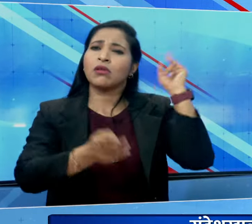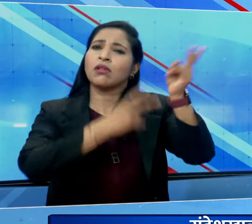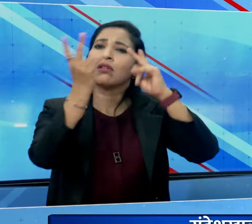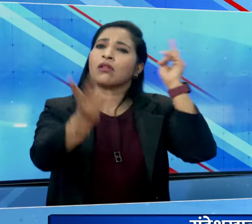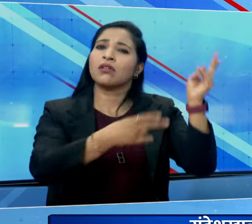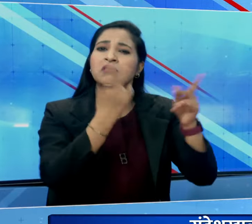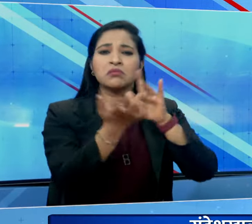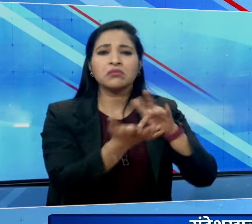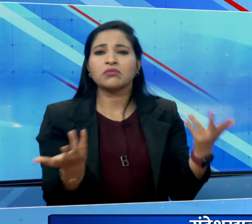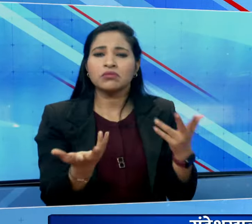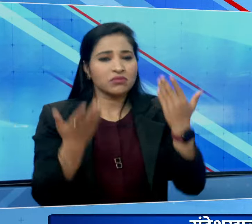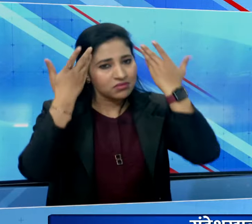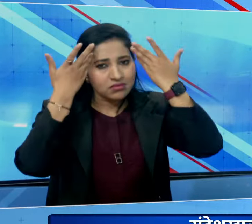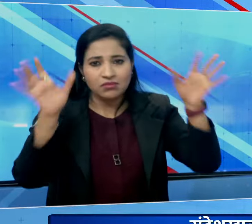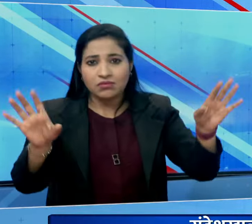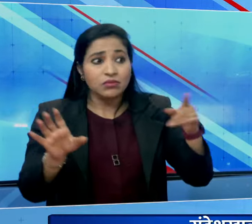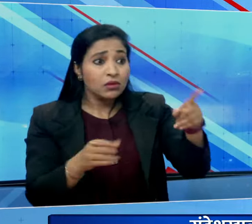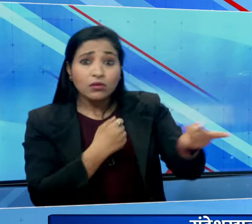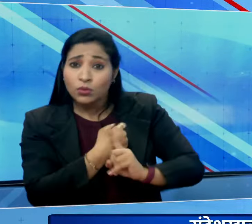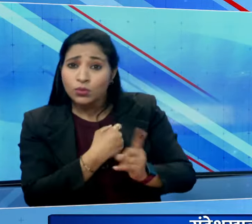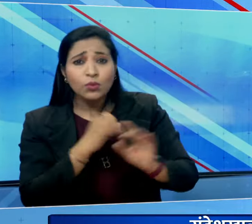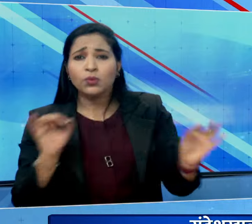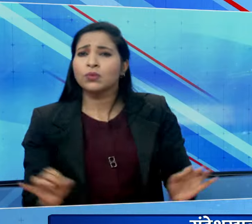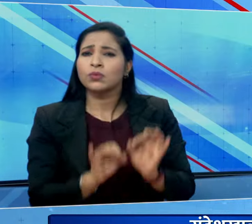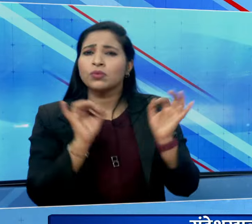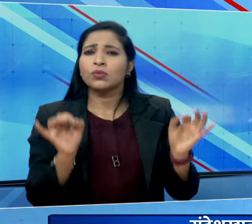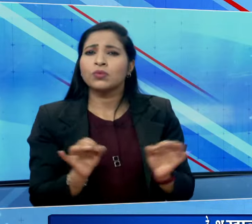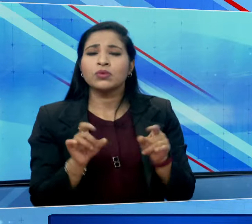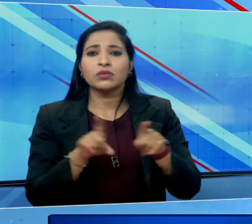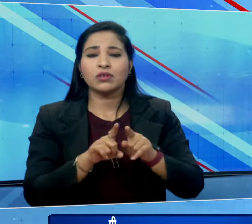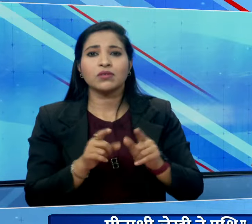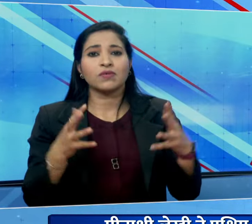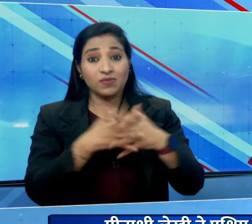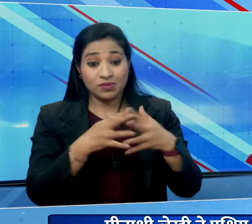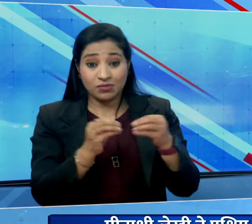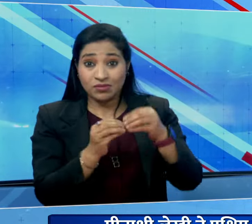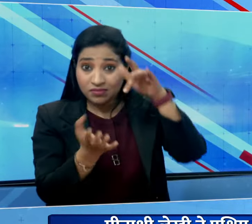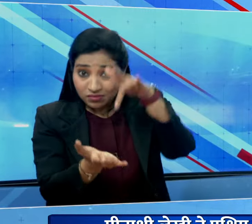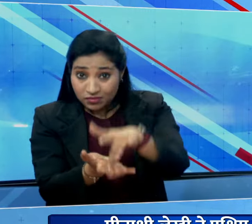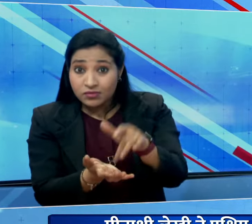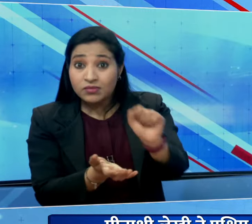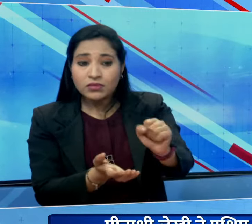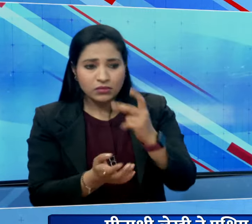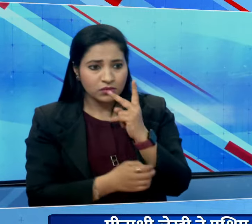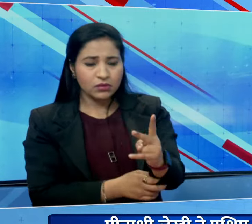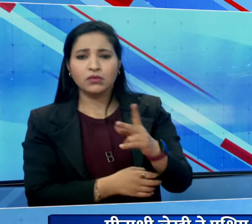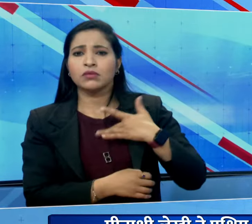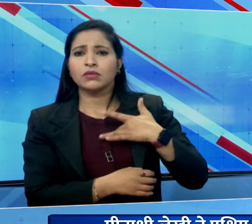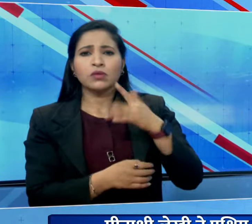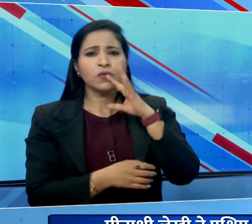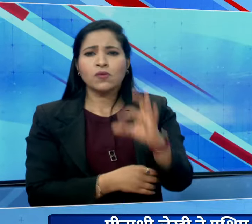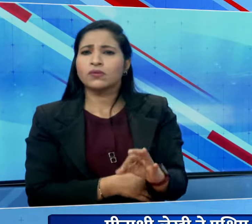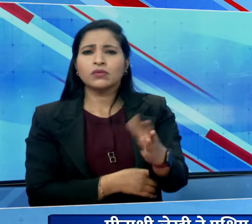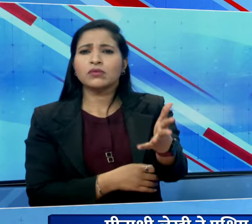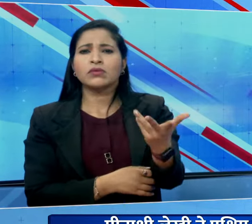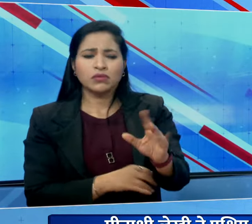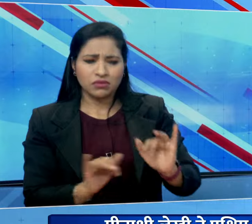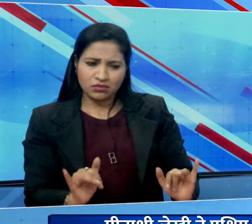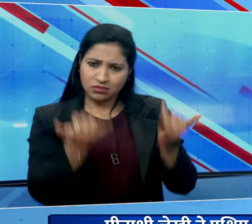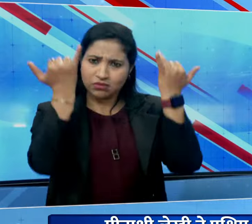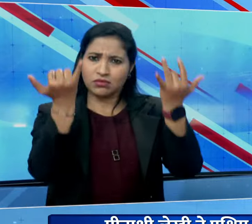है और उसके खिलाफ कोई कारवाई नहीं हुई है जैसे पश्चिम बंगाल पश्चिम बंगाल ना होकर पता नहीं कौन सी